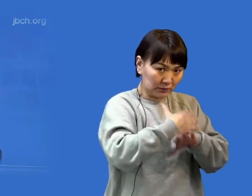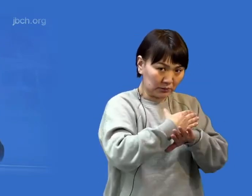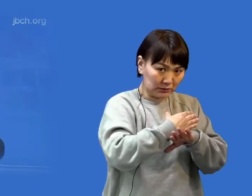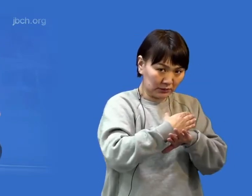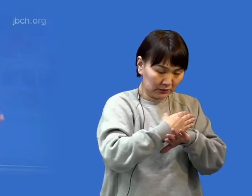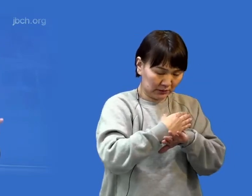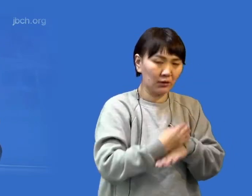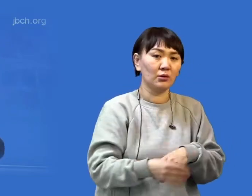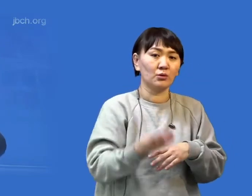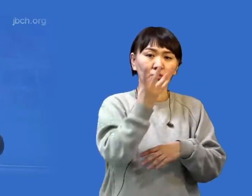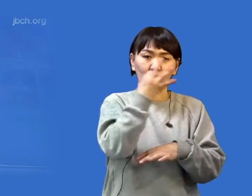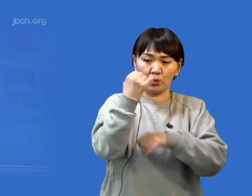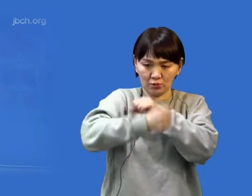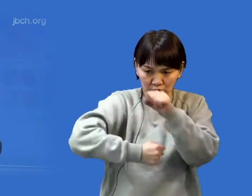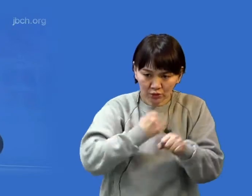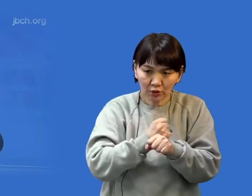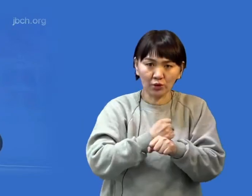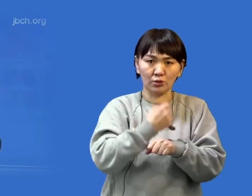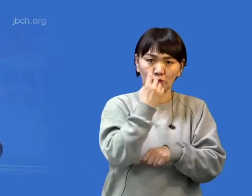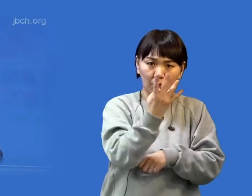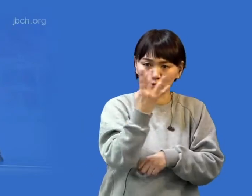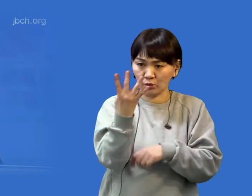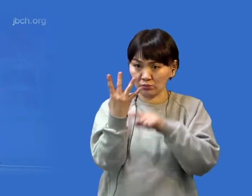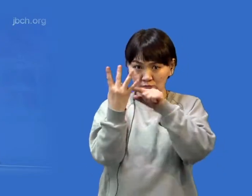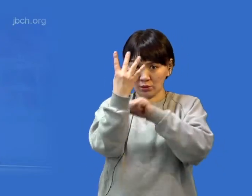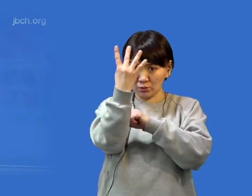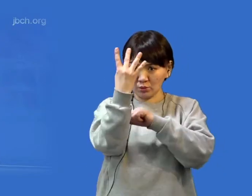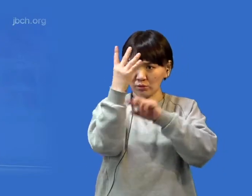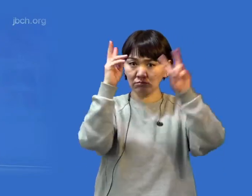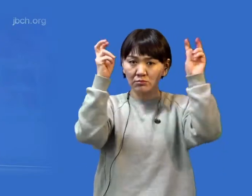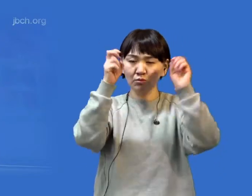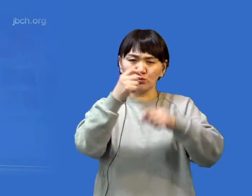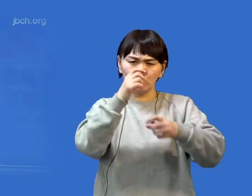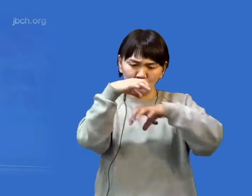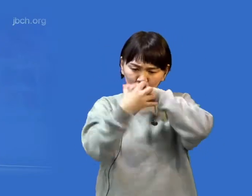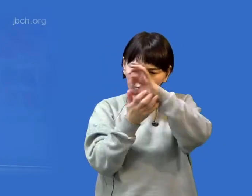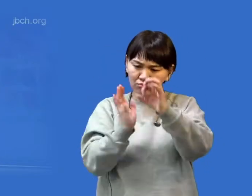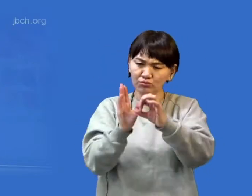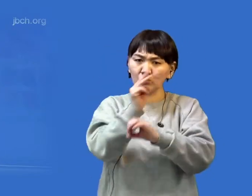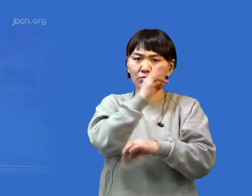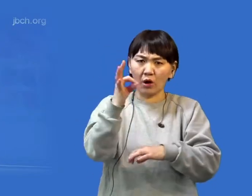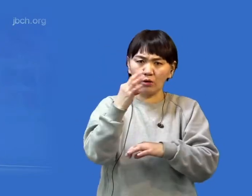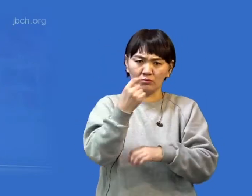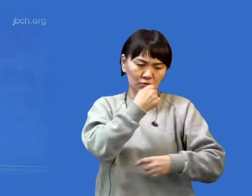тоо ч нөөрэө энэ ертөнцийн тоо, зовлонгийн тоо үстэй тийм биз?